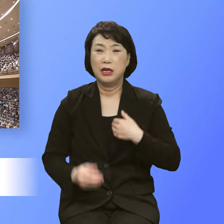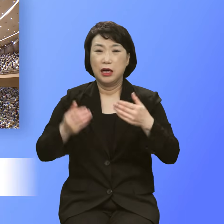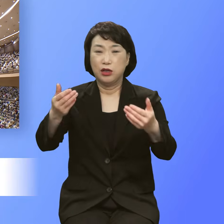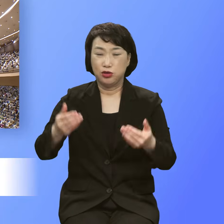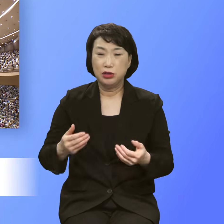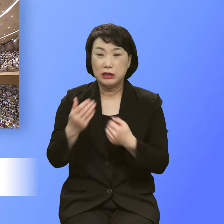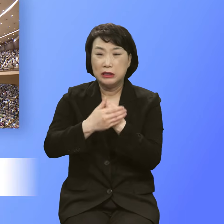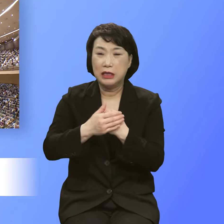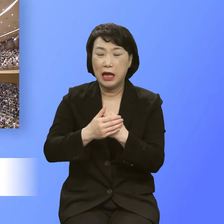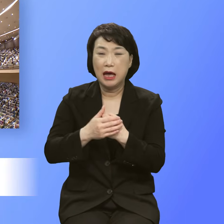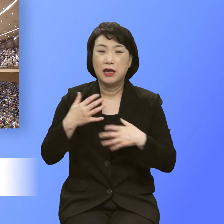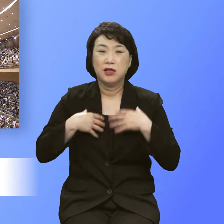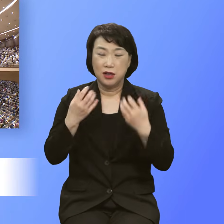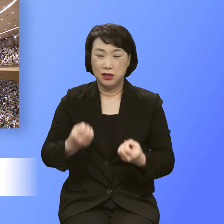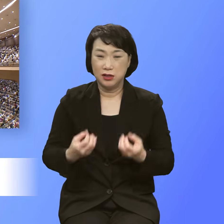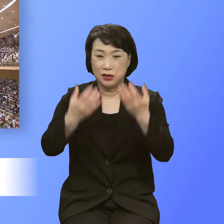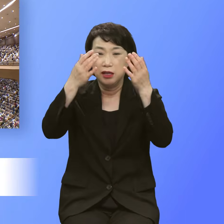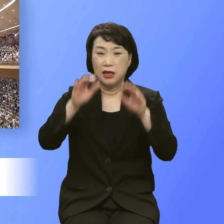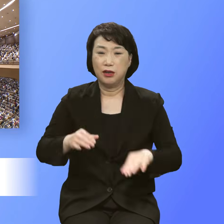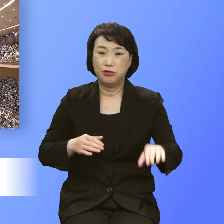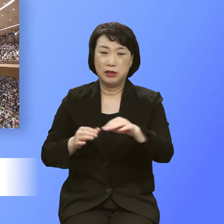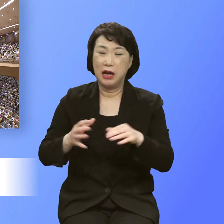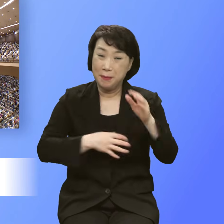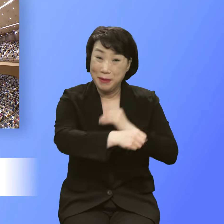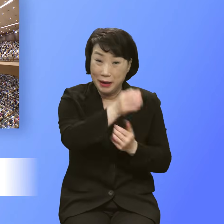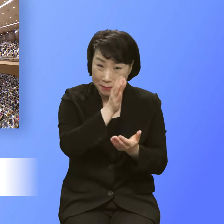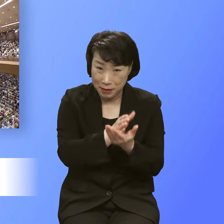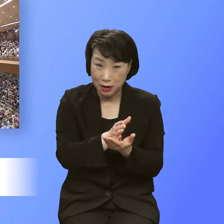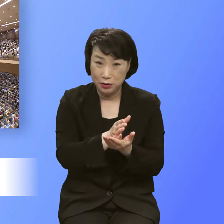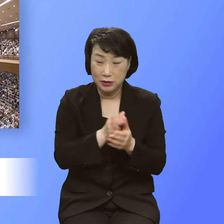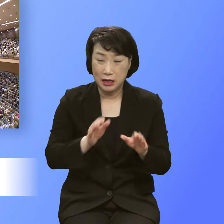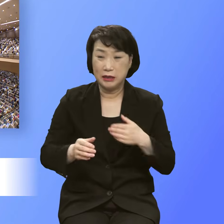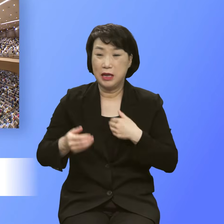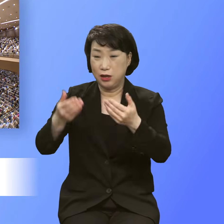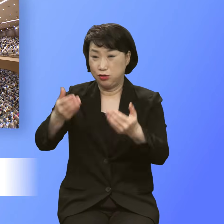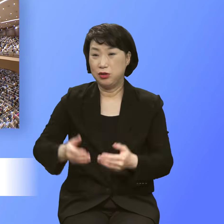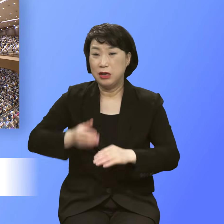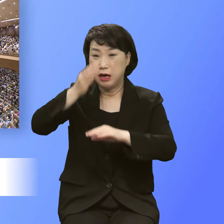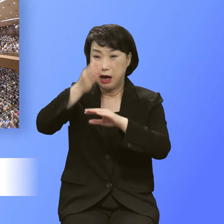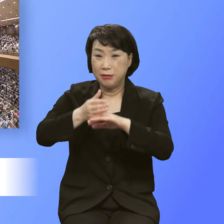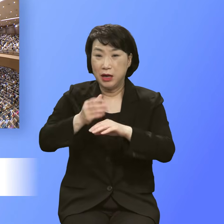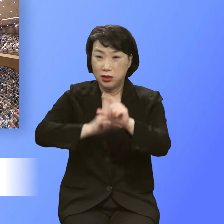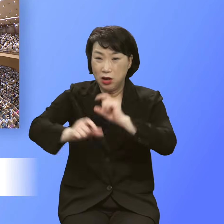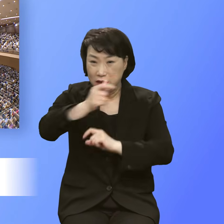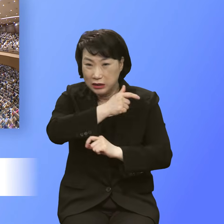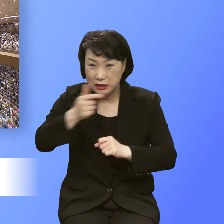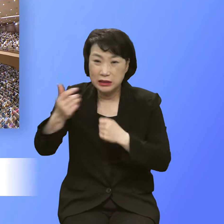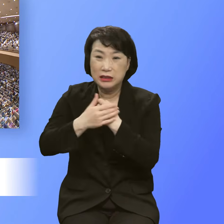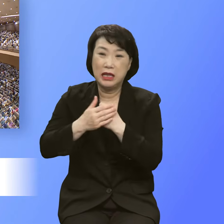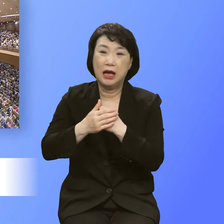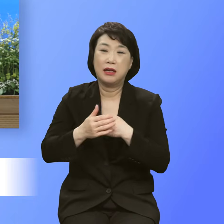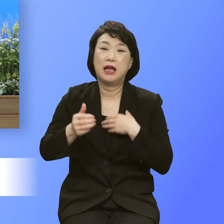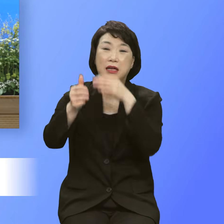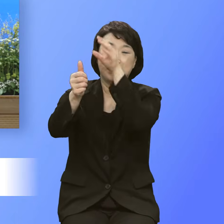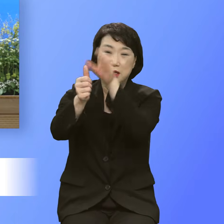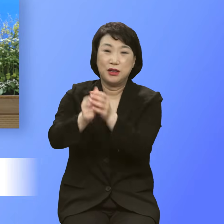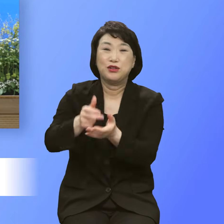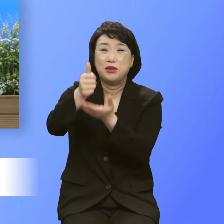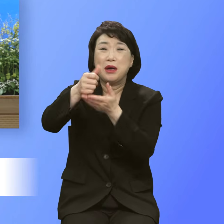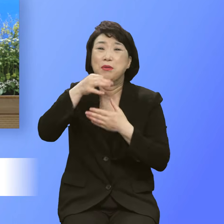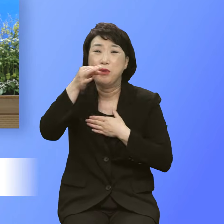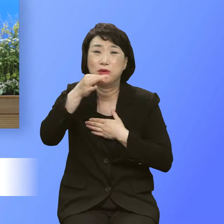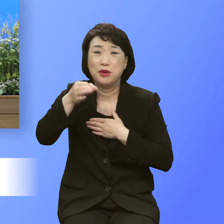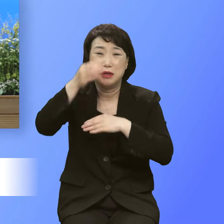주신 은혜의 절기 절대로 뺏기지 않게 하여 주시옵소서. 내게 주신 감사의 더 큰 은혜로 나를 책임지시는 주님의